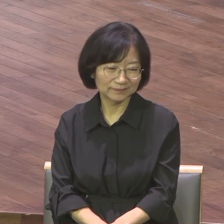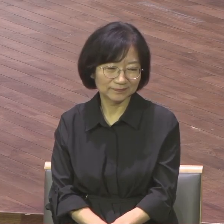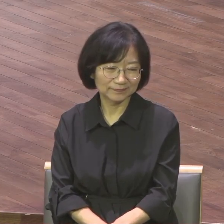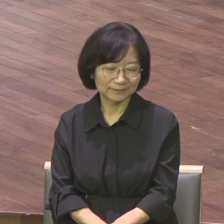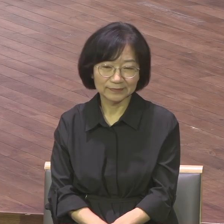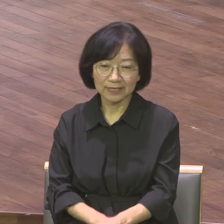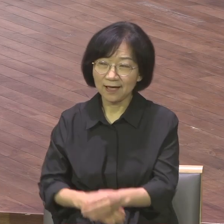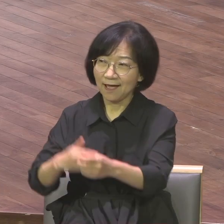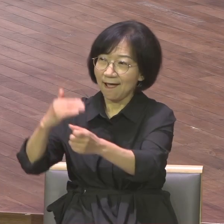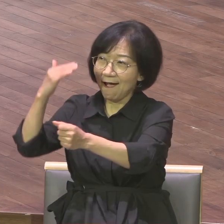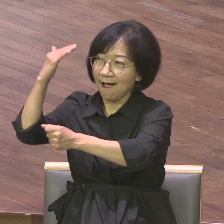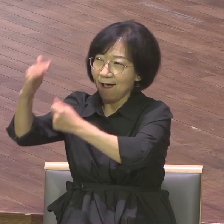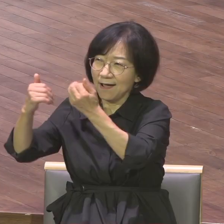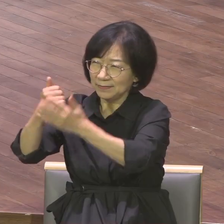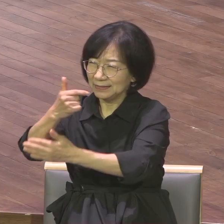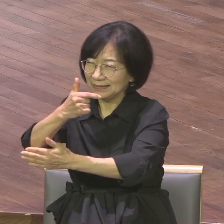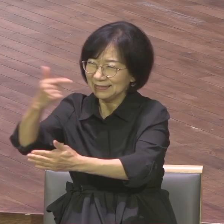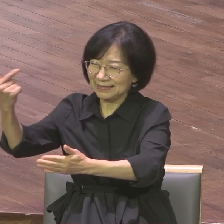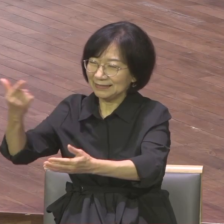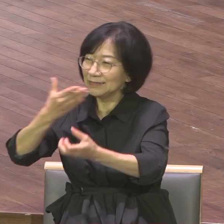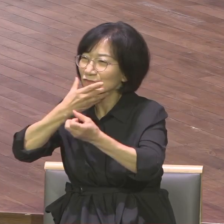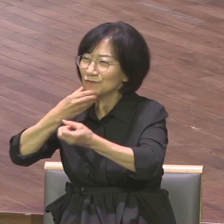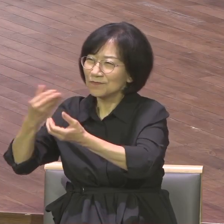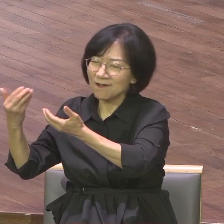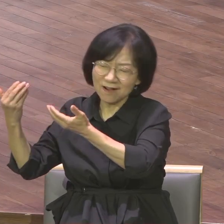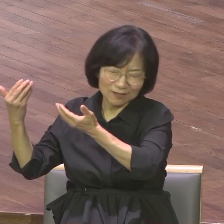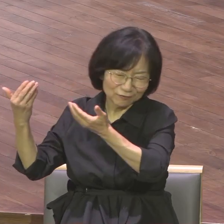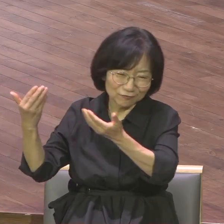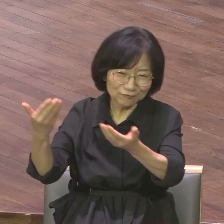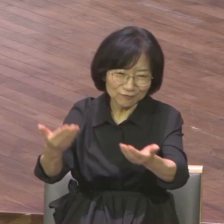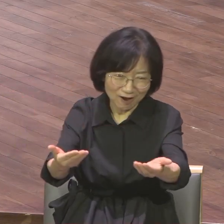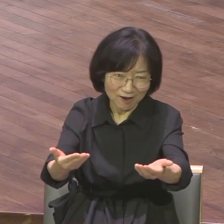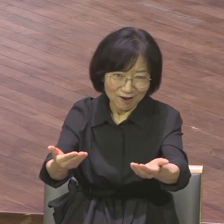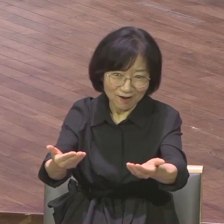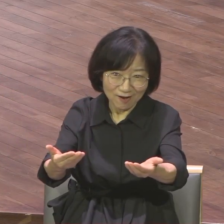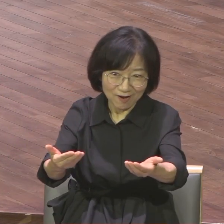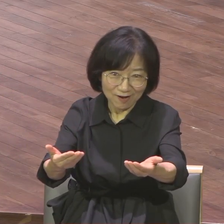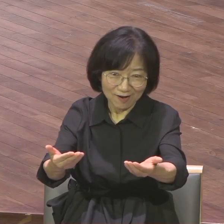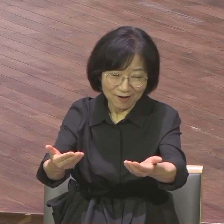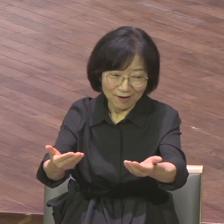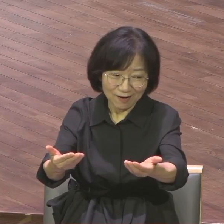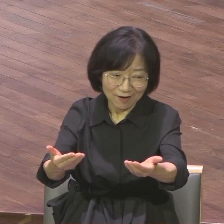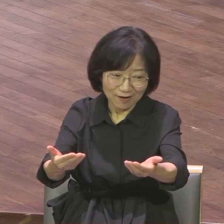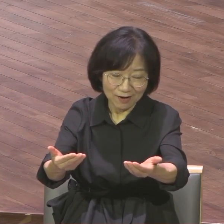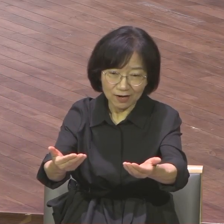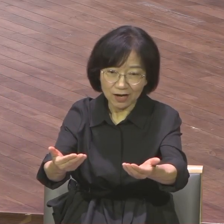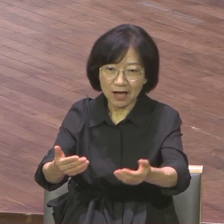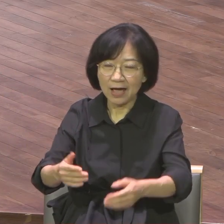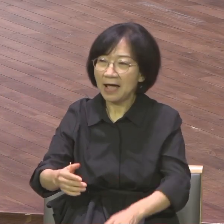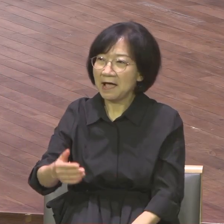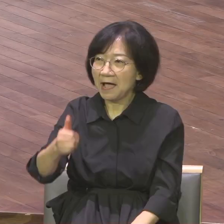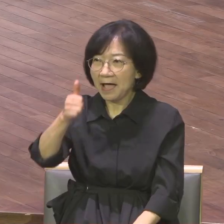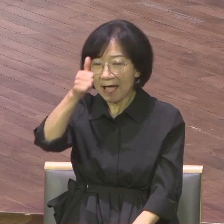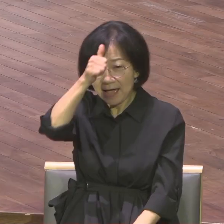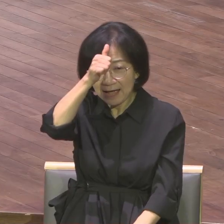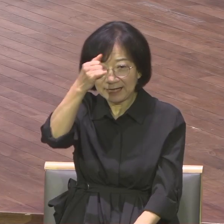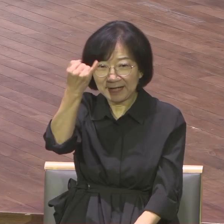하나님의 축복이 엄청 큰데 이 어마어마한 다 줬었는데 아담과 하와에 다 줬는데 복이